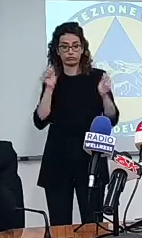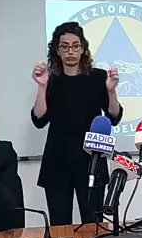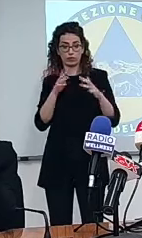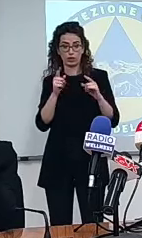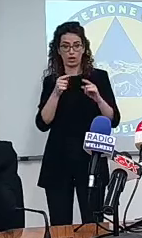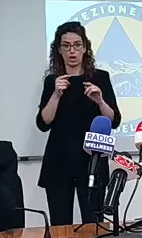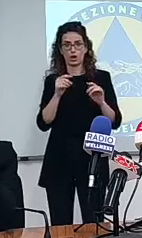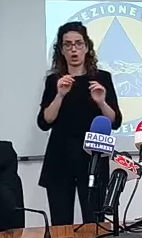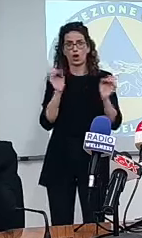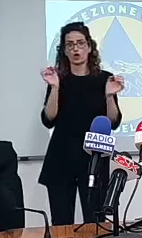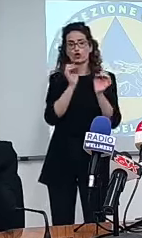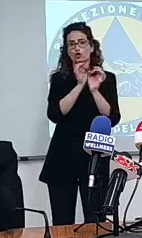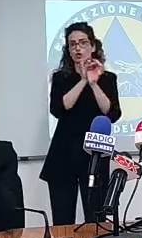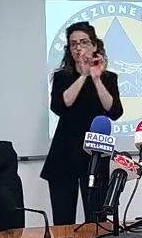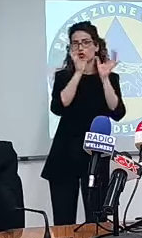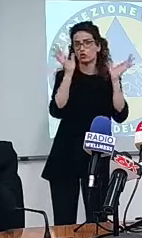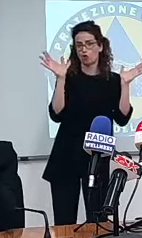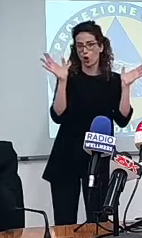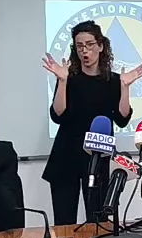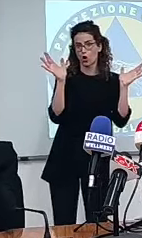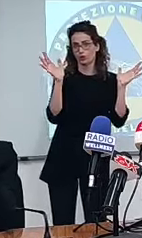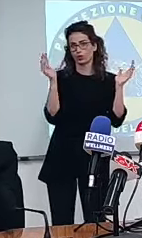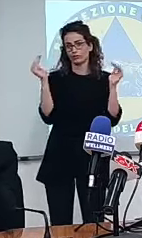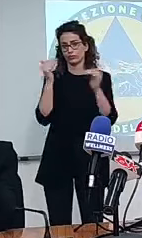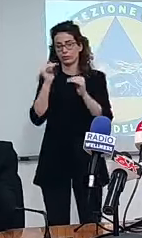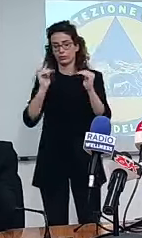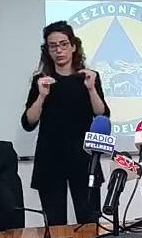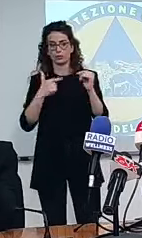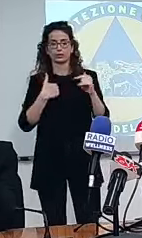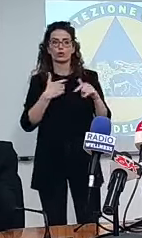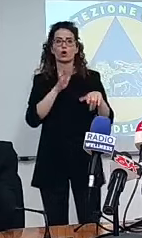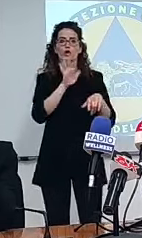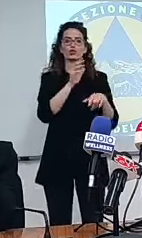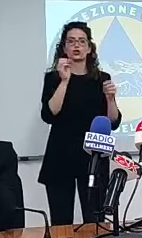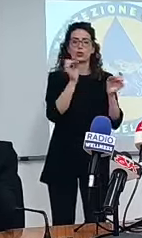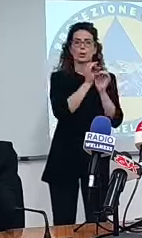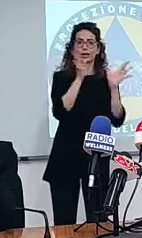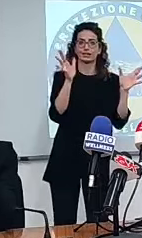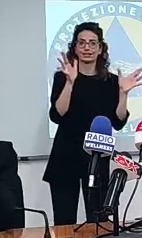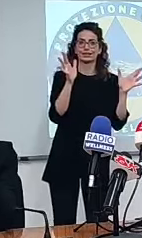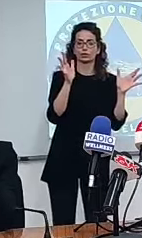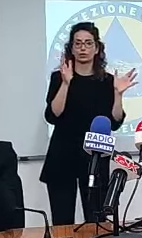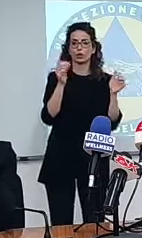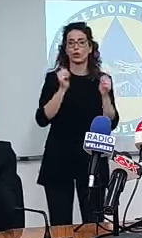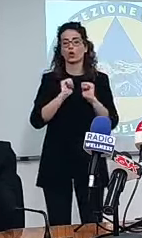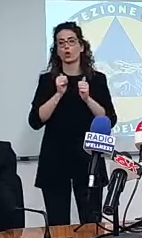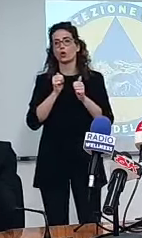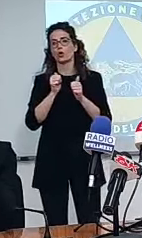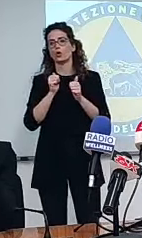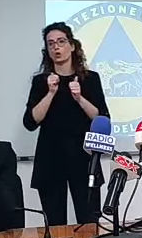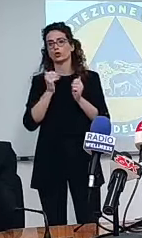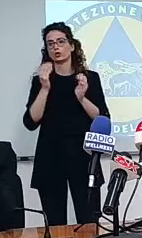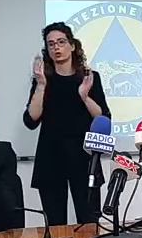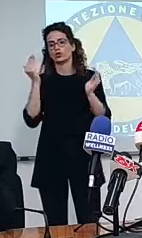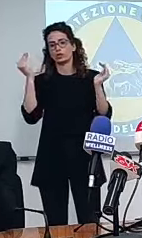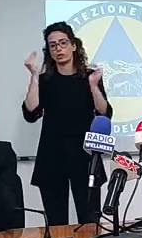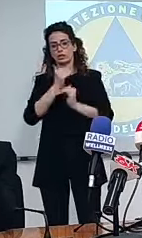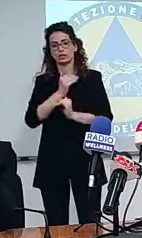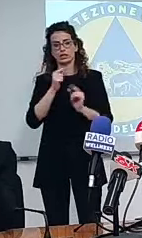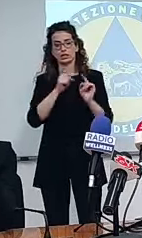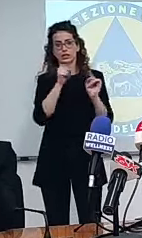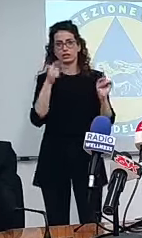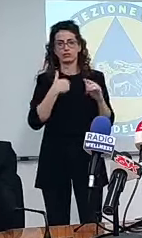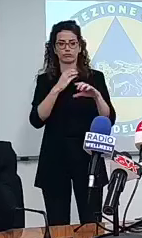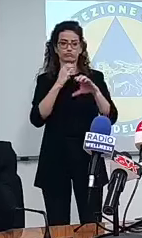notte, perché dalle 5 del mattino alle 11 di sera da oggi ci assembriamo nei mezzi